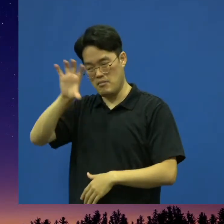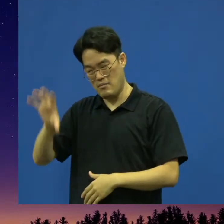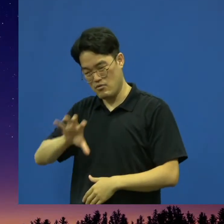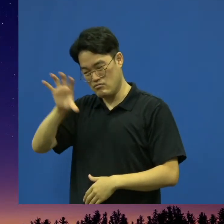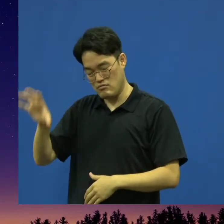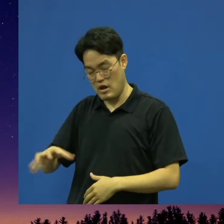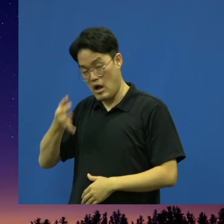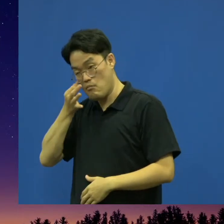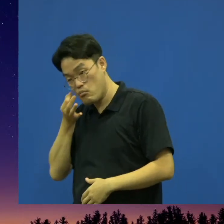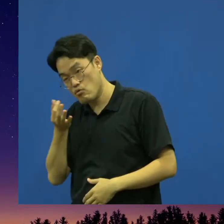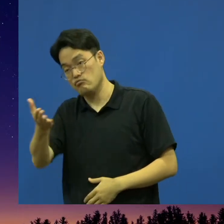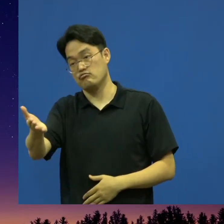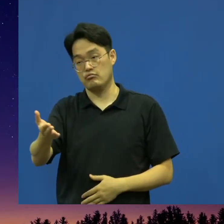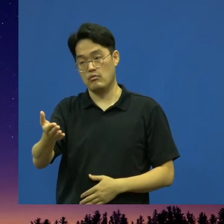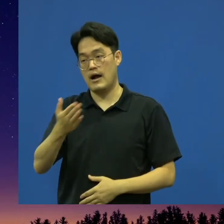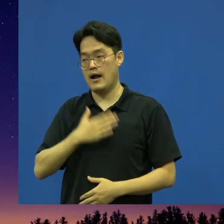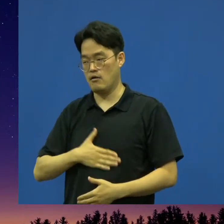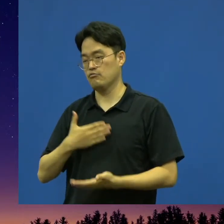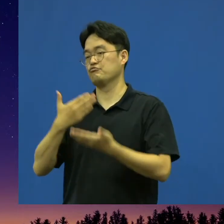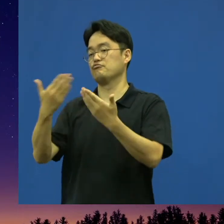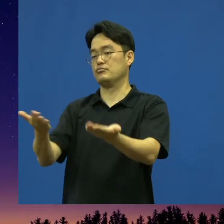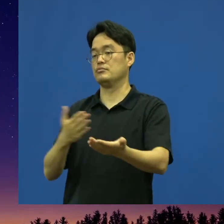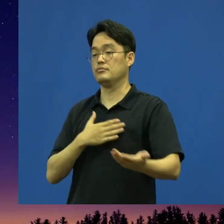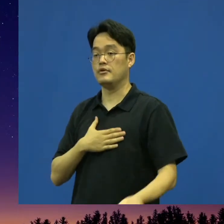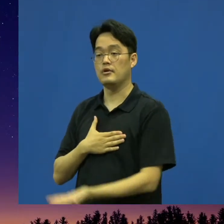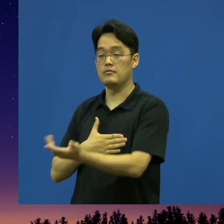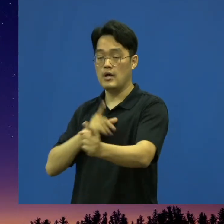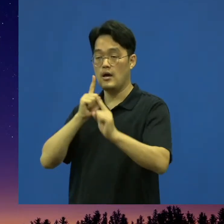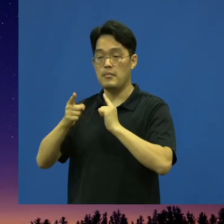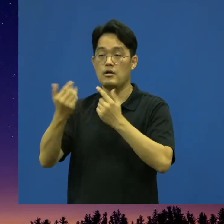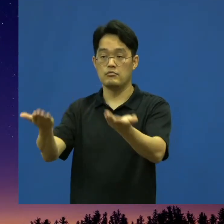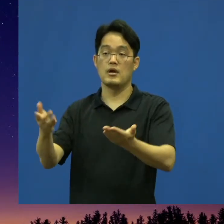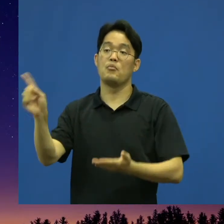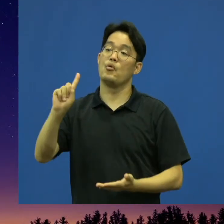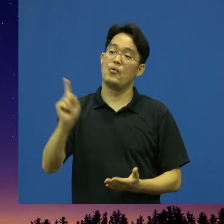반복적으로 보여주면서 여러분과 저에게 뭐라고 말합니까?